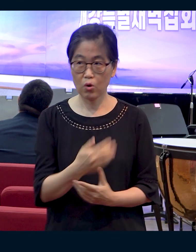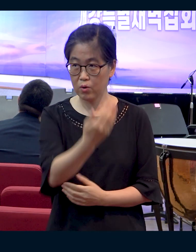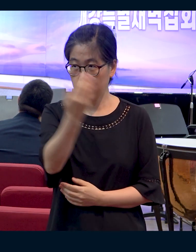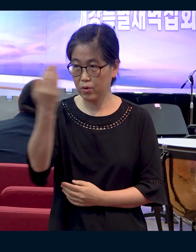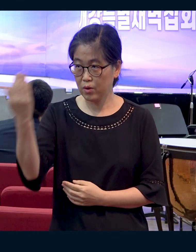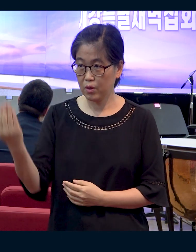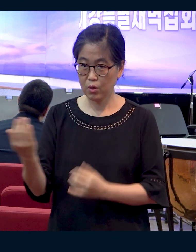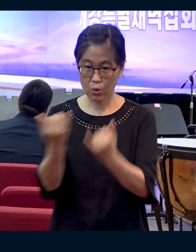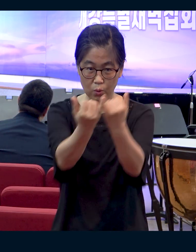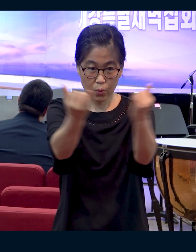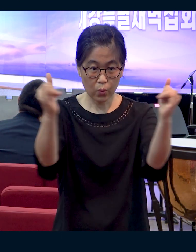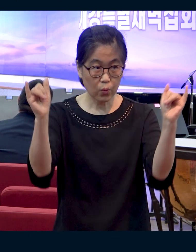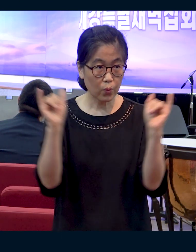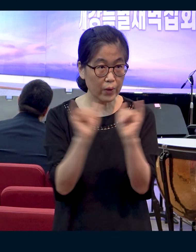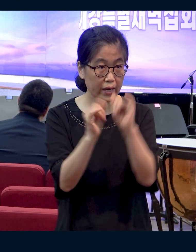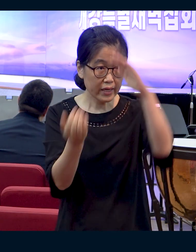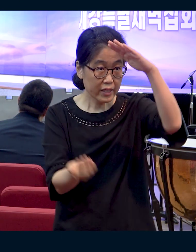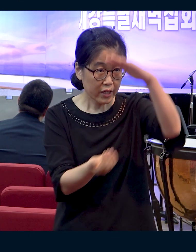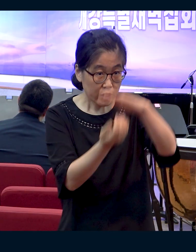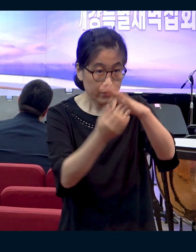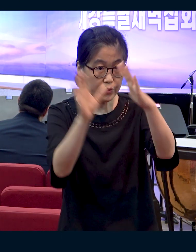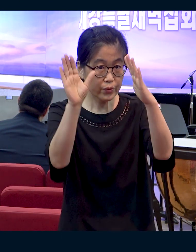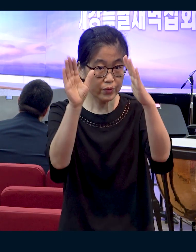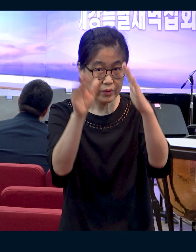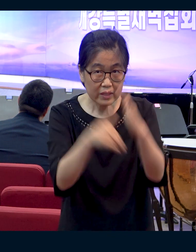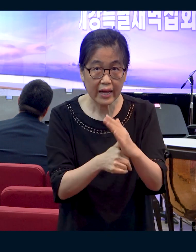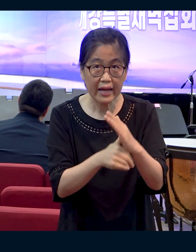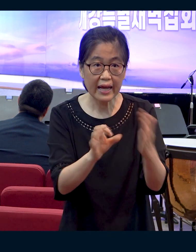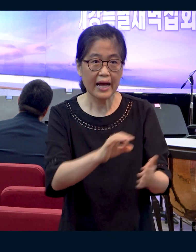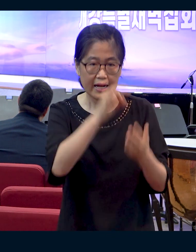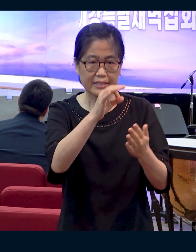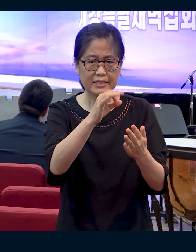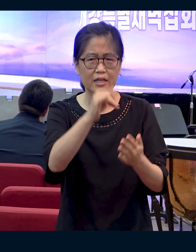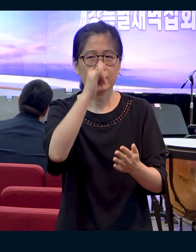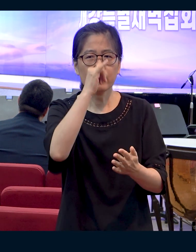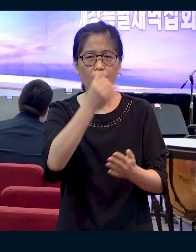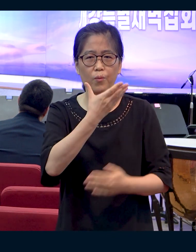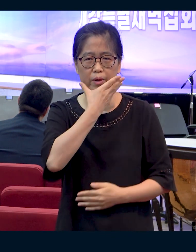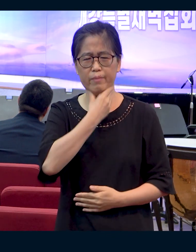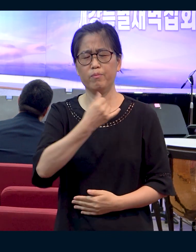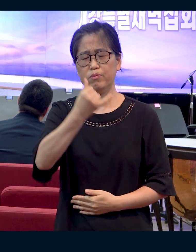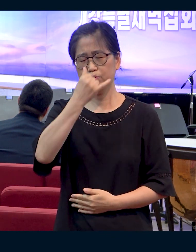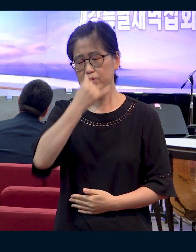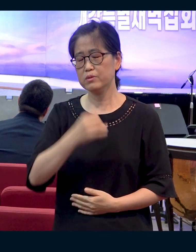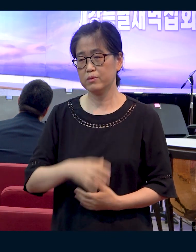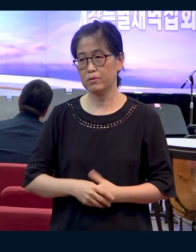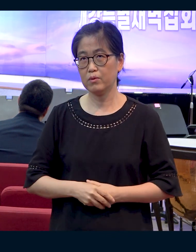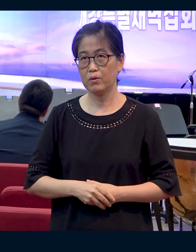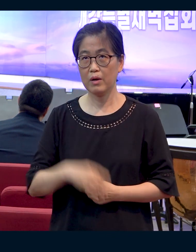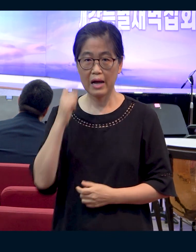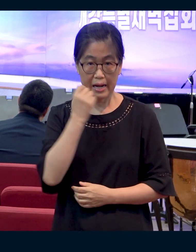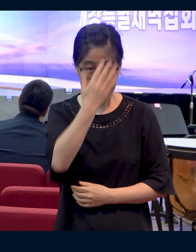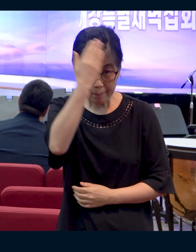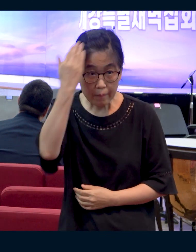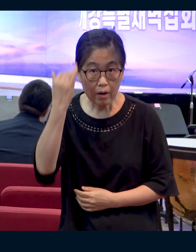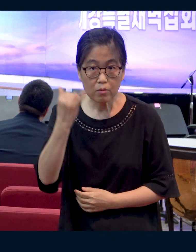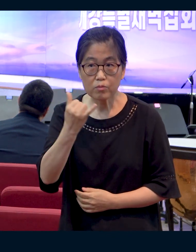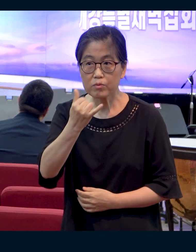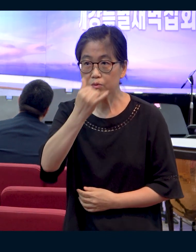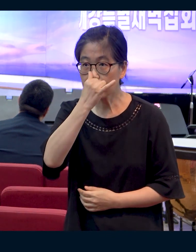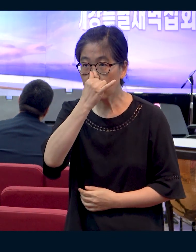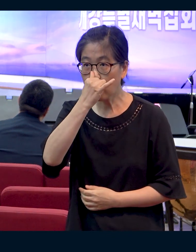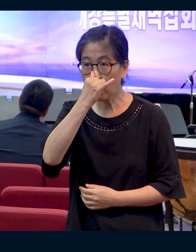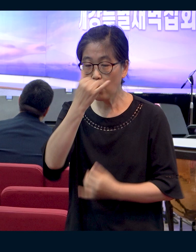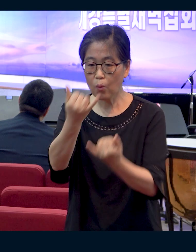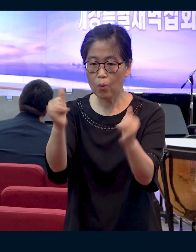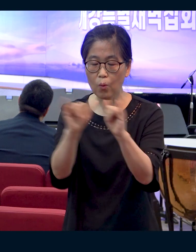여러분, 공동체를 이루는데 우리의 가치가 있고요, 공동체를 이루는데 우리의 행복이 있고요, 공동체를 이루는데 우리의 아름다움이 있고요,